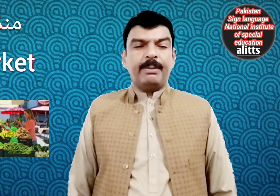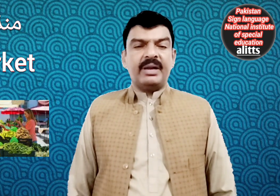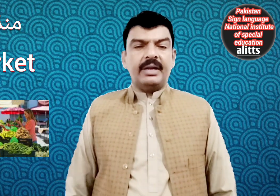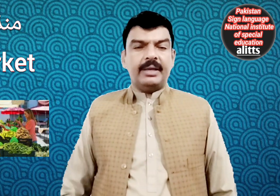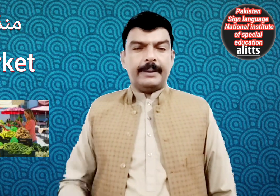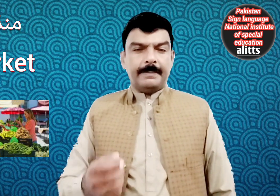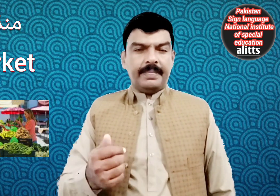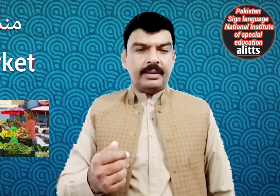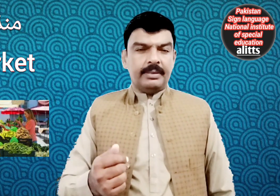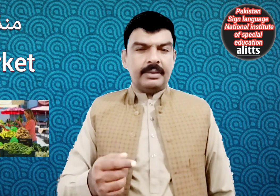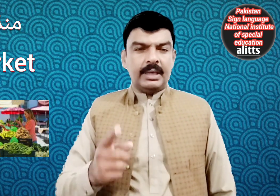मंडी,